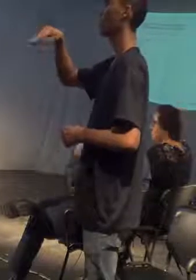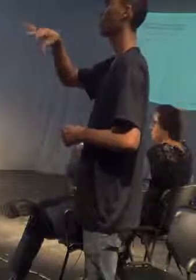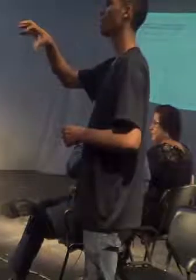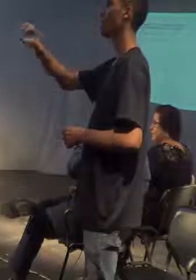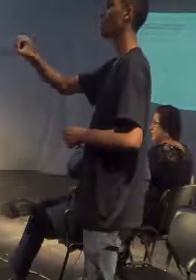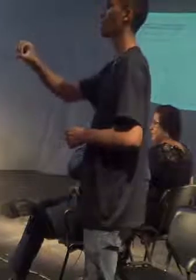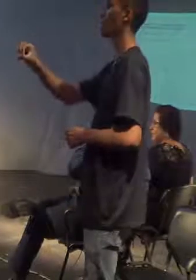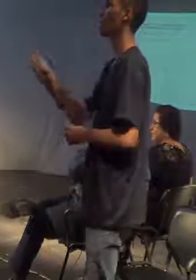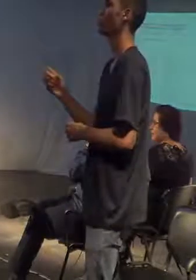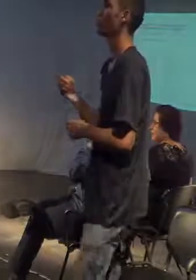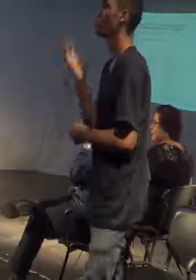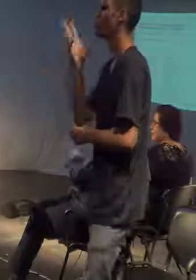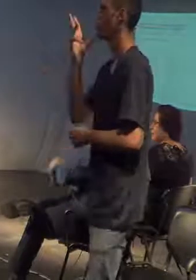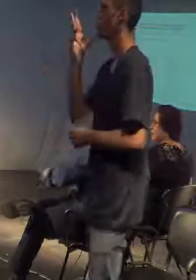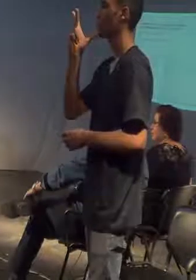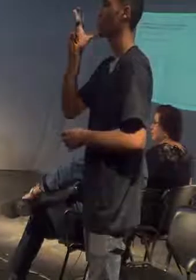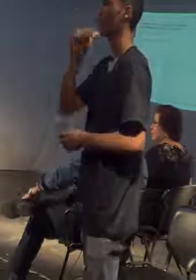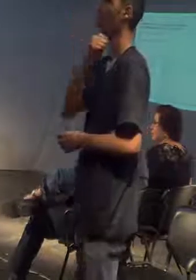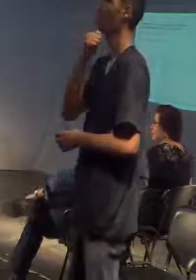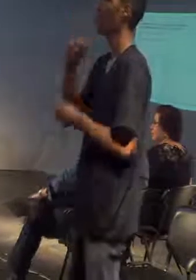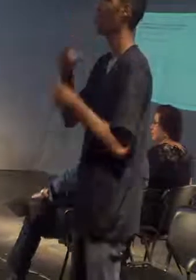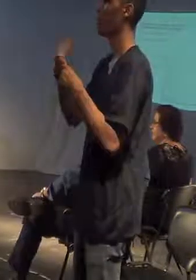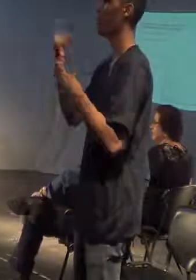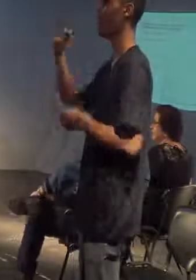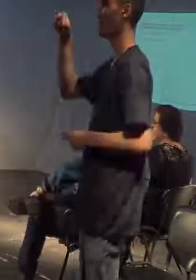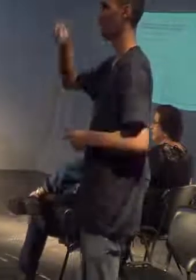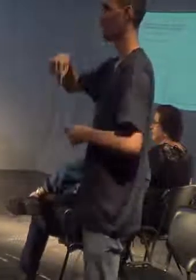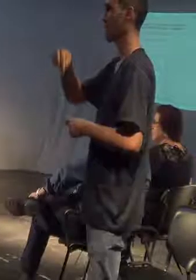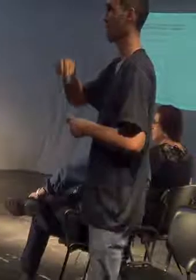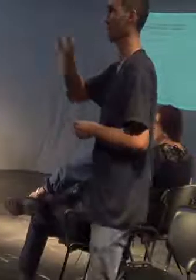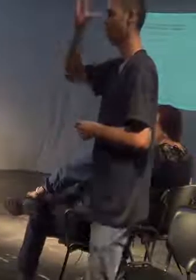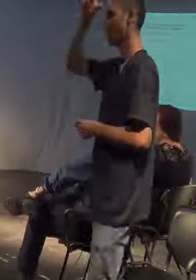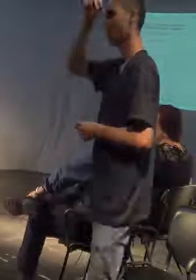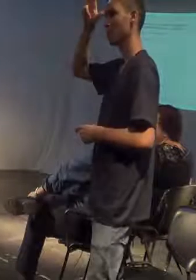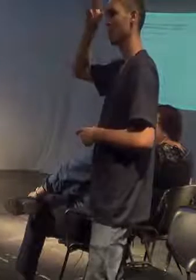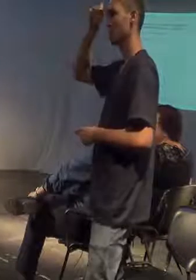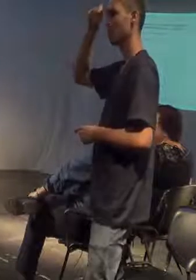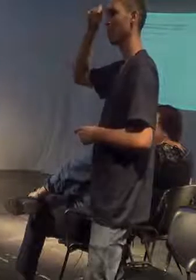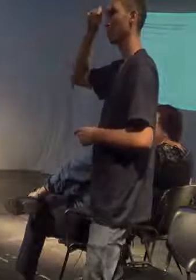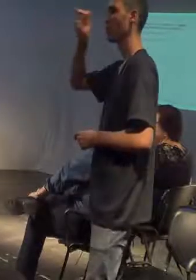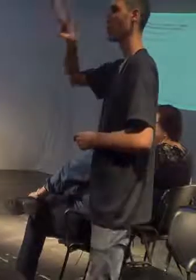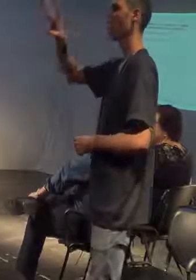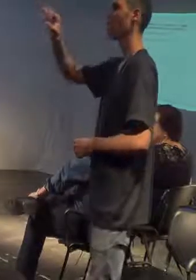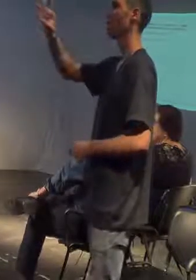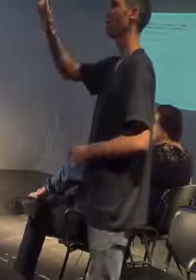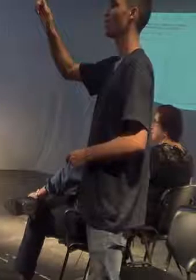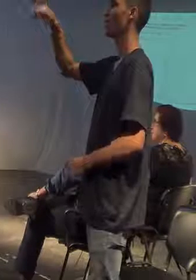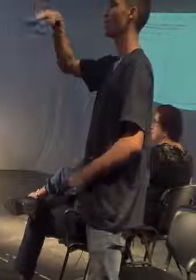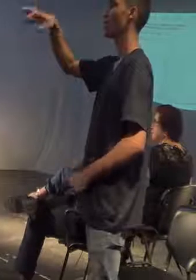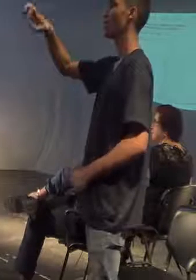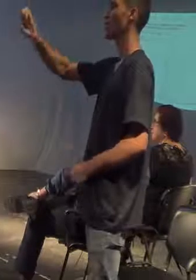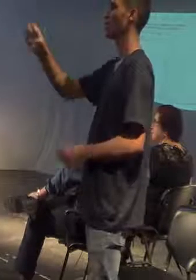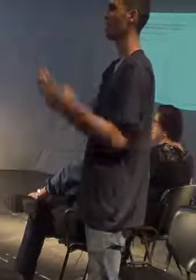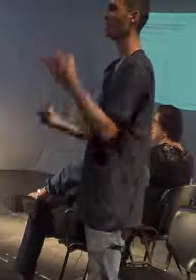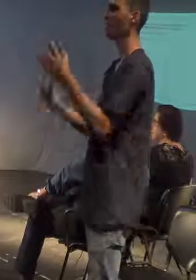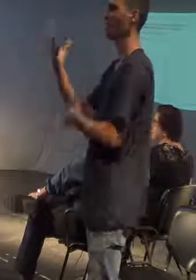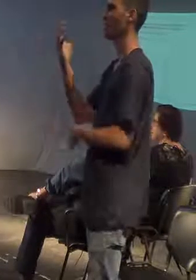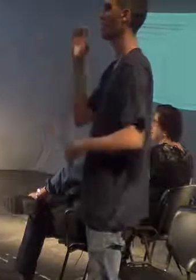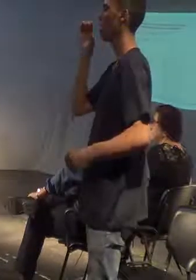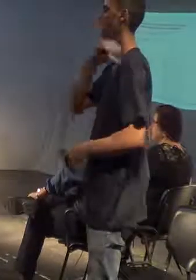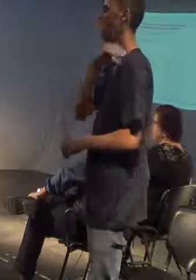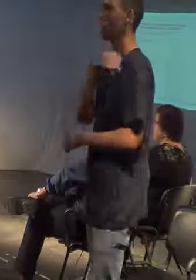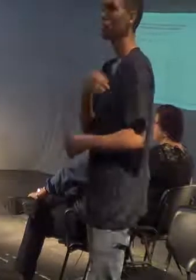70. Então ele, em 30, pensou a cidade que hoje ainda está seguindo a gente. Veja todas as vias